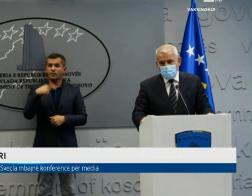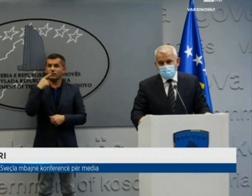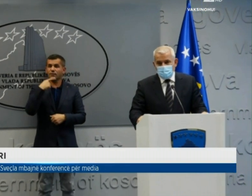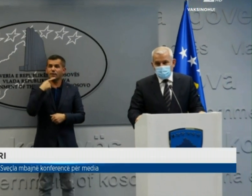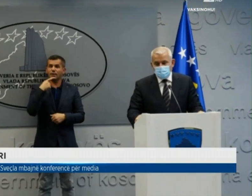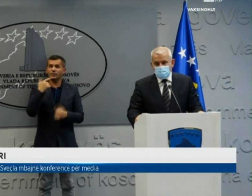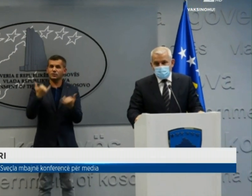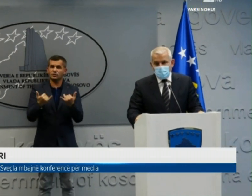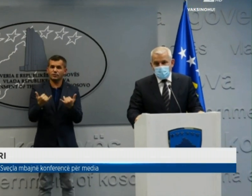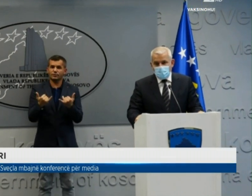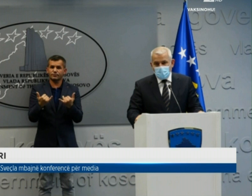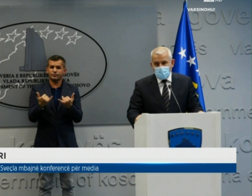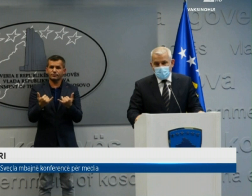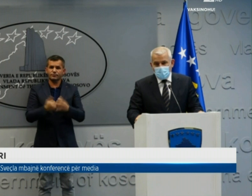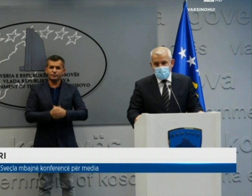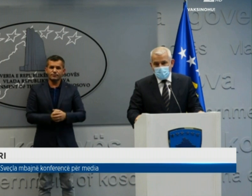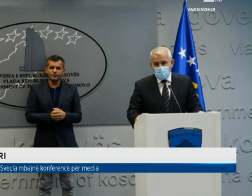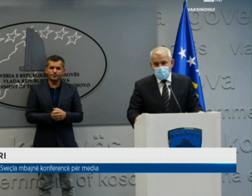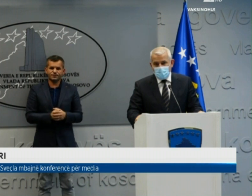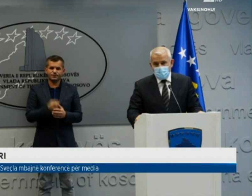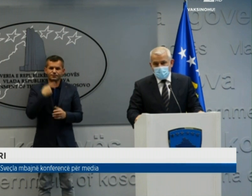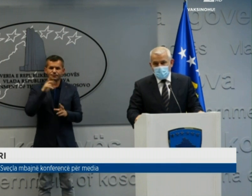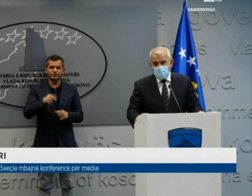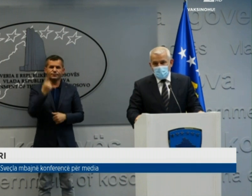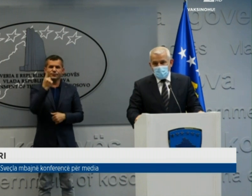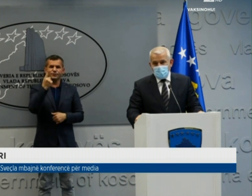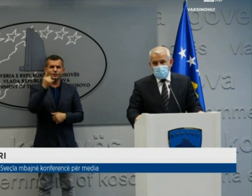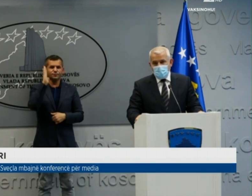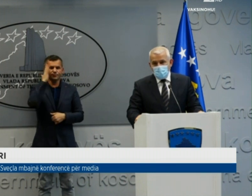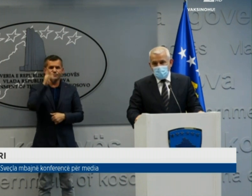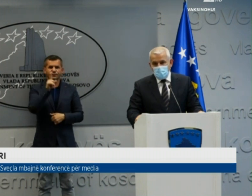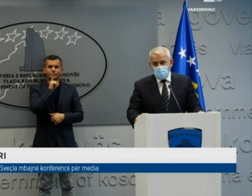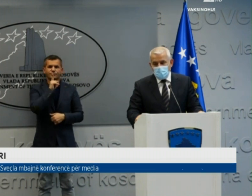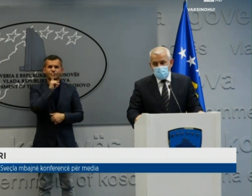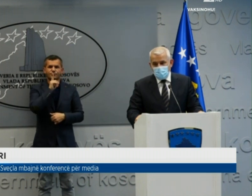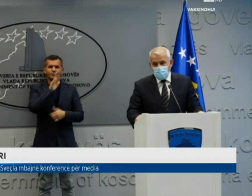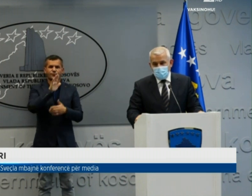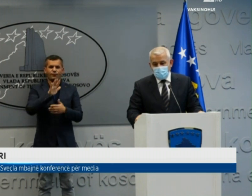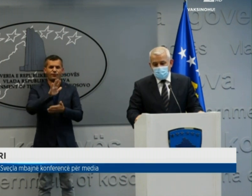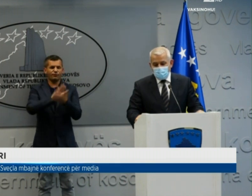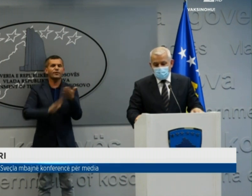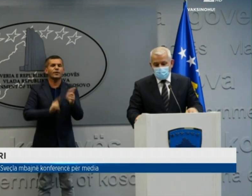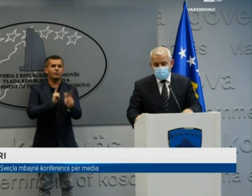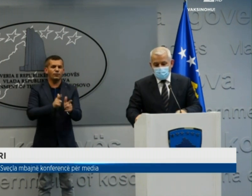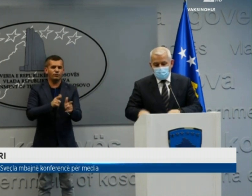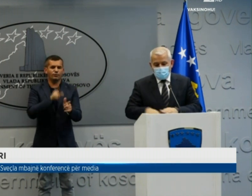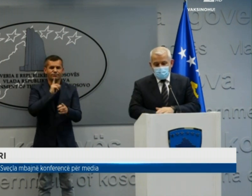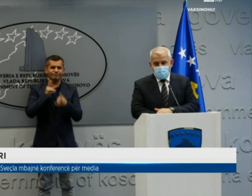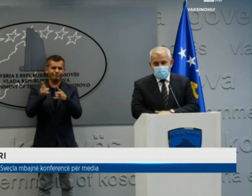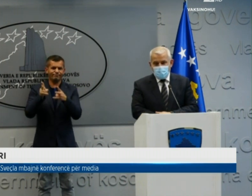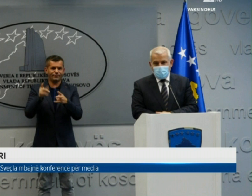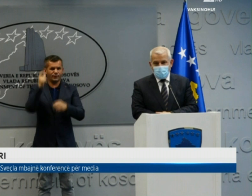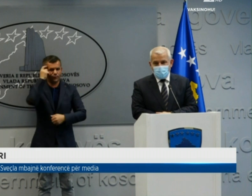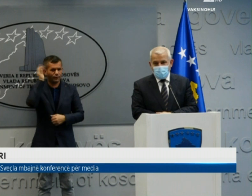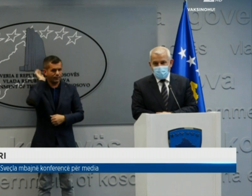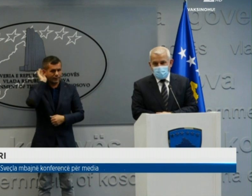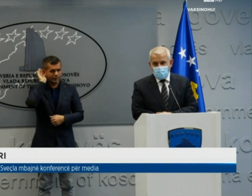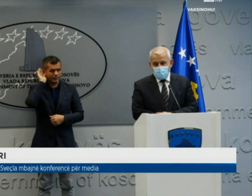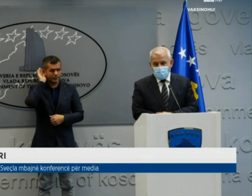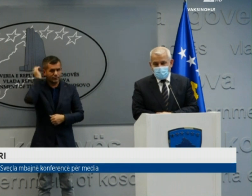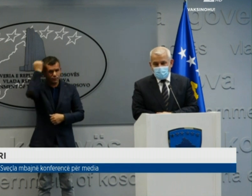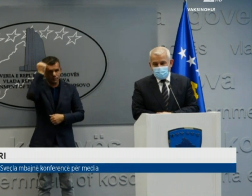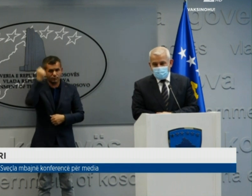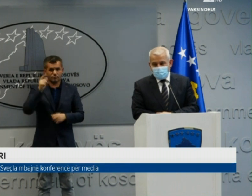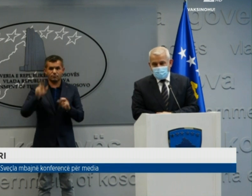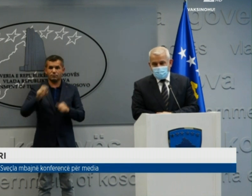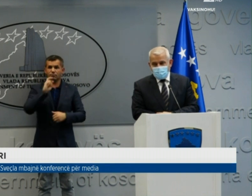se vetëm një budalla mund të nisë luftën, duke aluduar në juve si kryeministër i Kosovës, mbase mund të keni